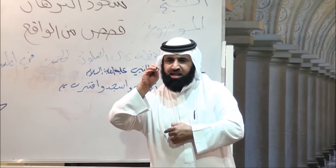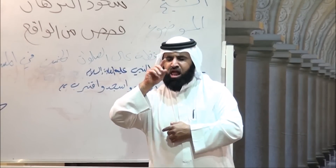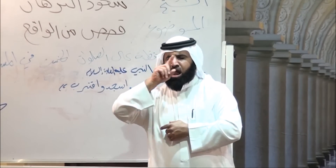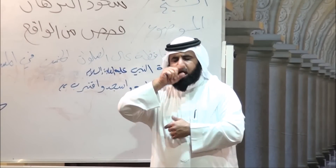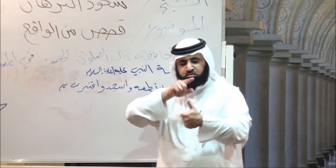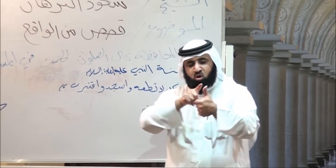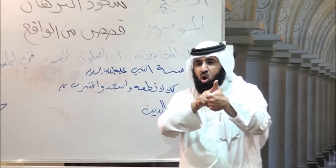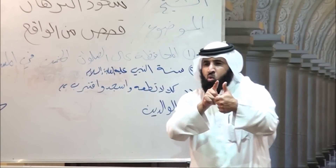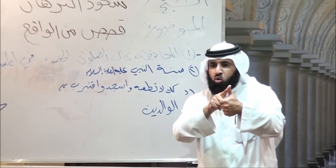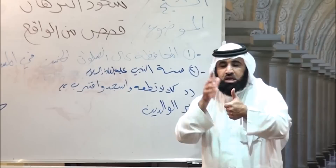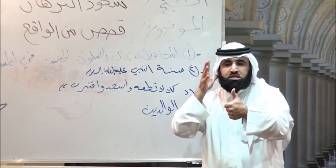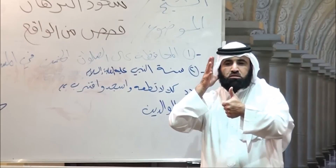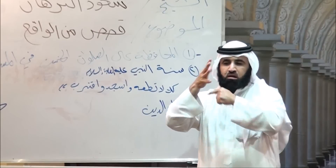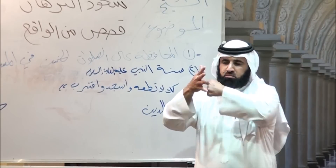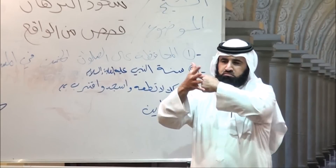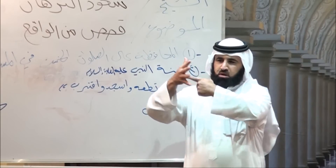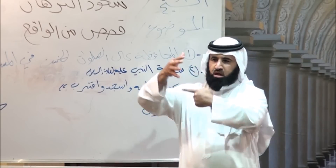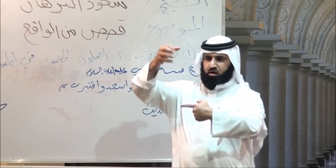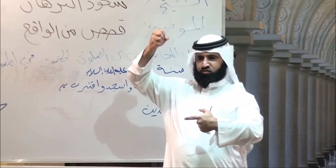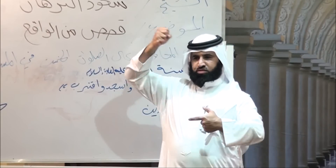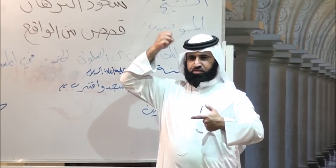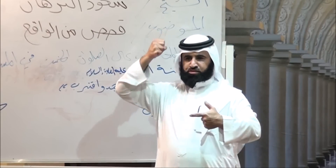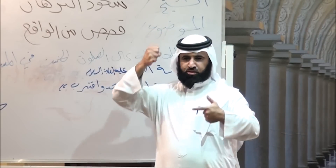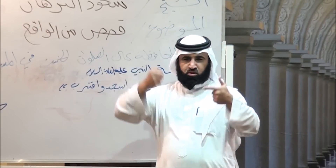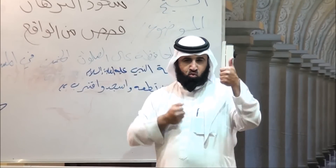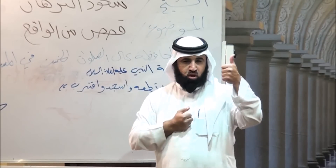المحافظة على الصلوات الخمس